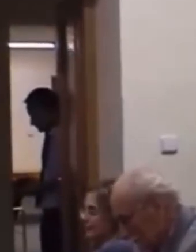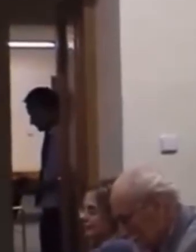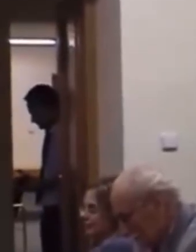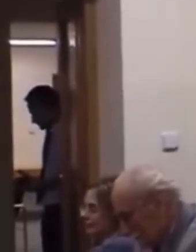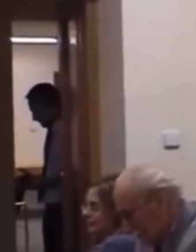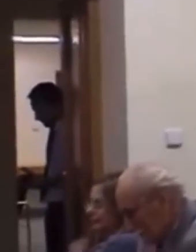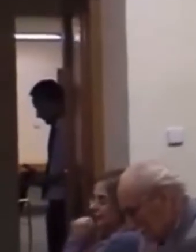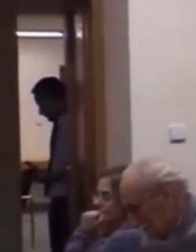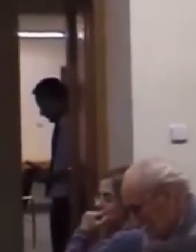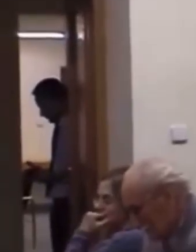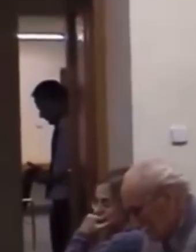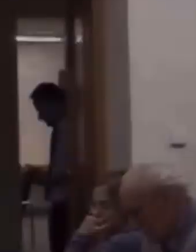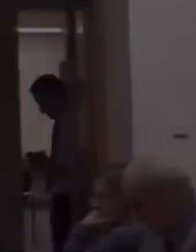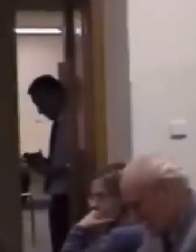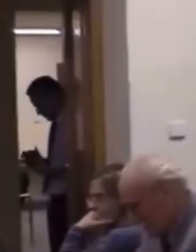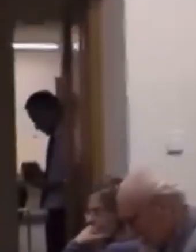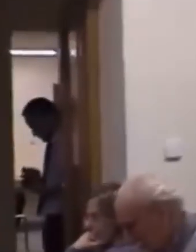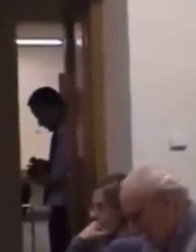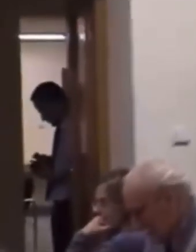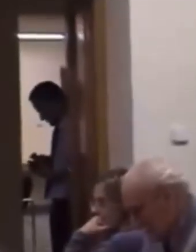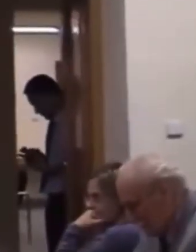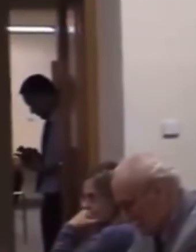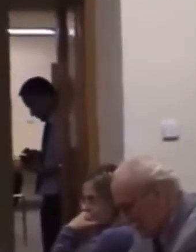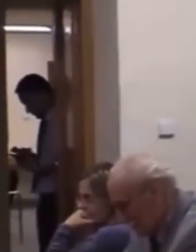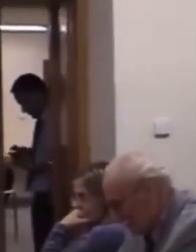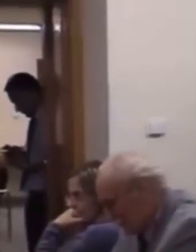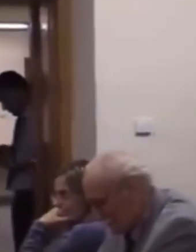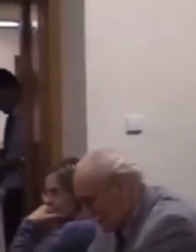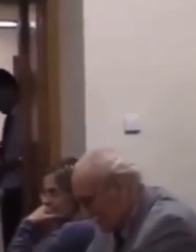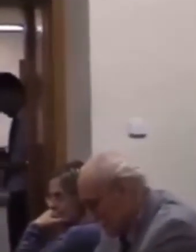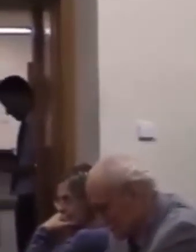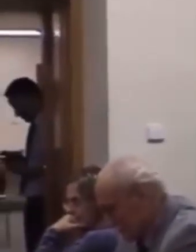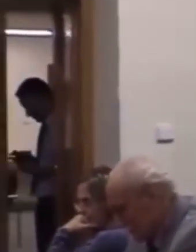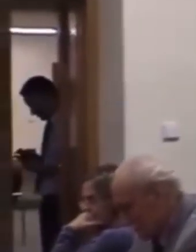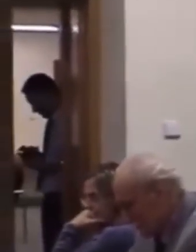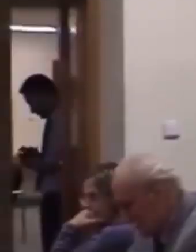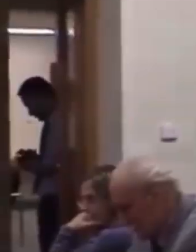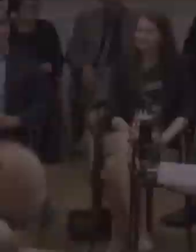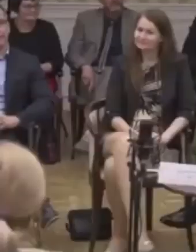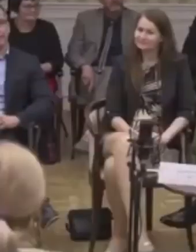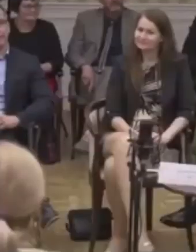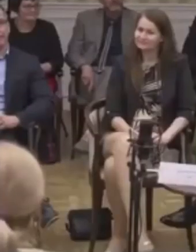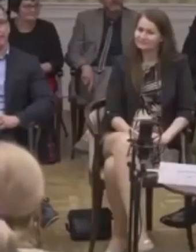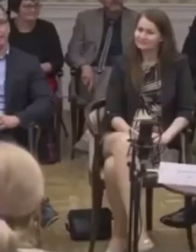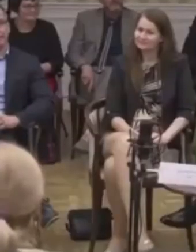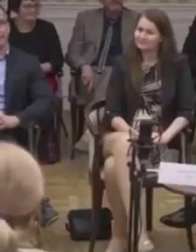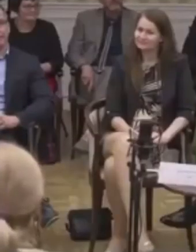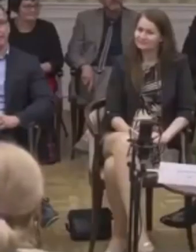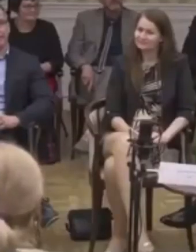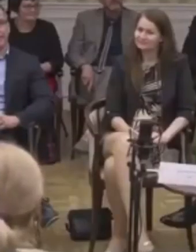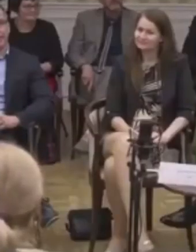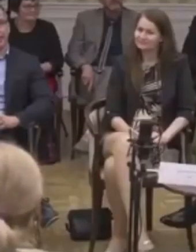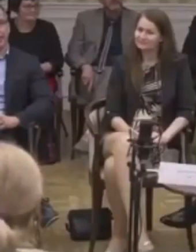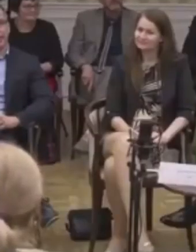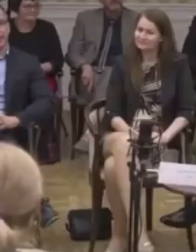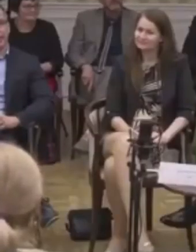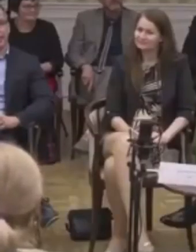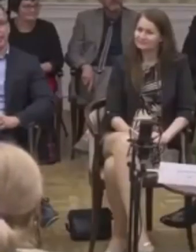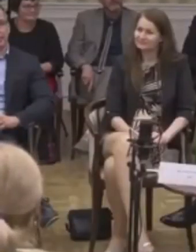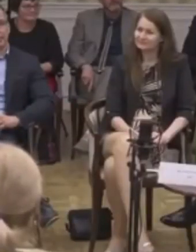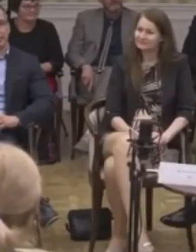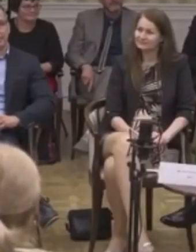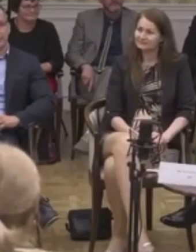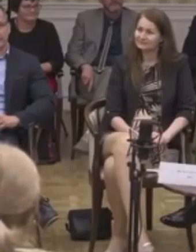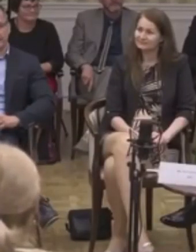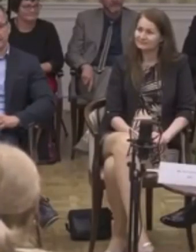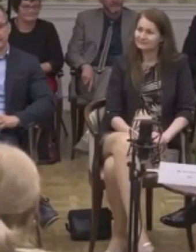niekomu ideme znižovať dane. Ja by som platil nie 19, ale 25%. V porovnaní v pomere k HDP dávame